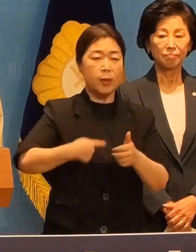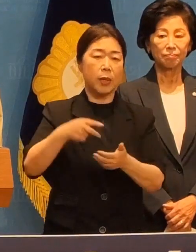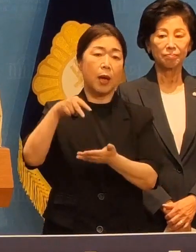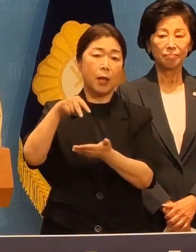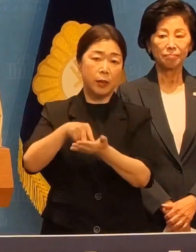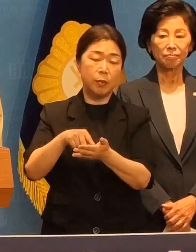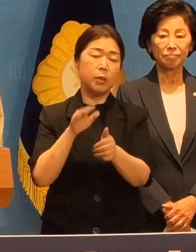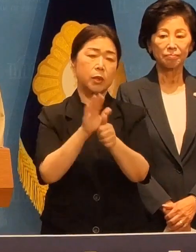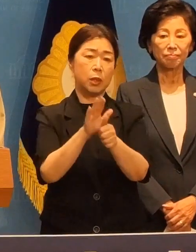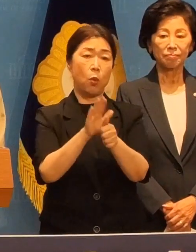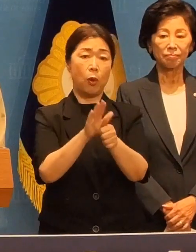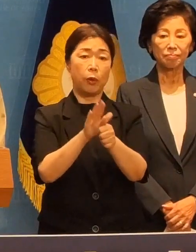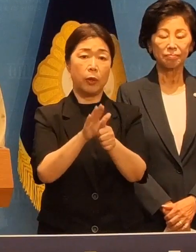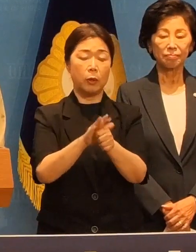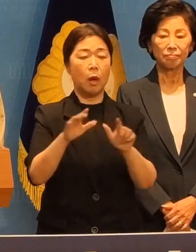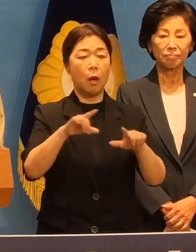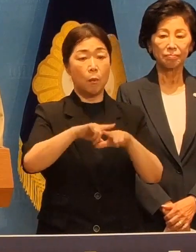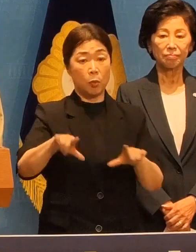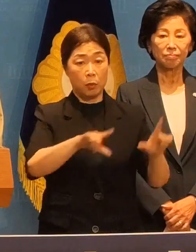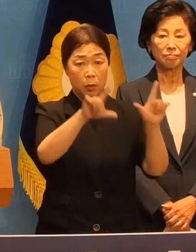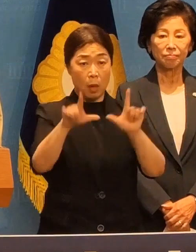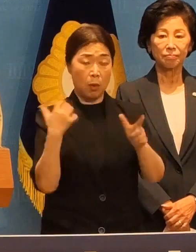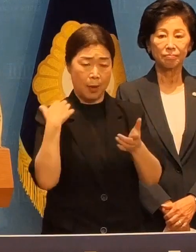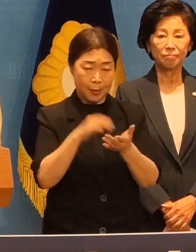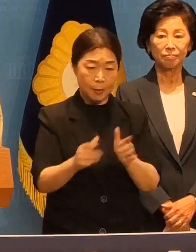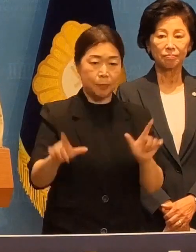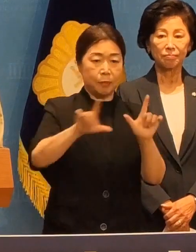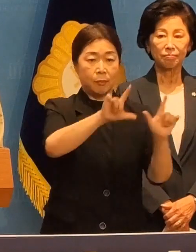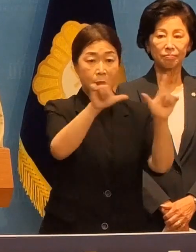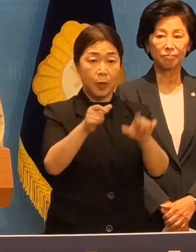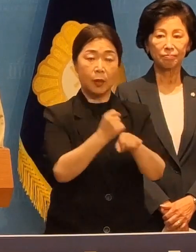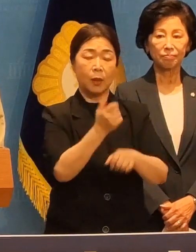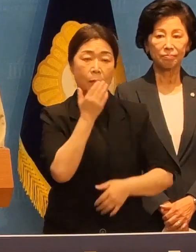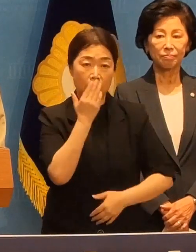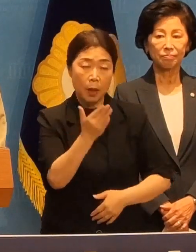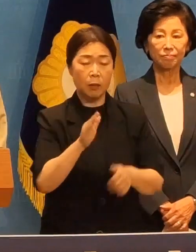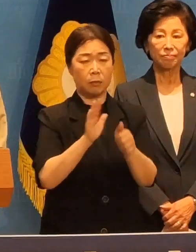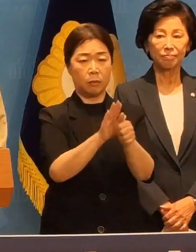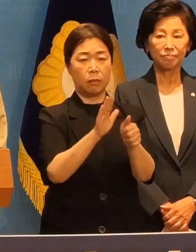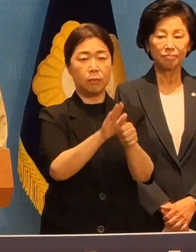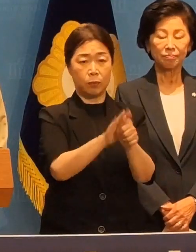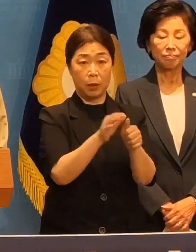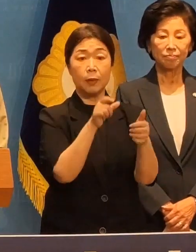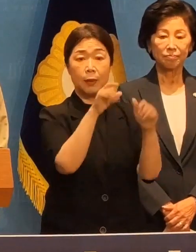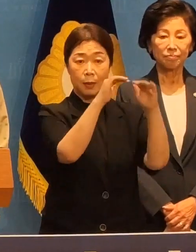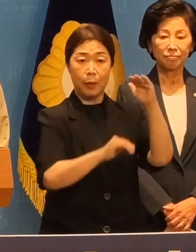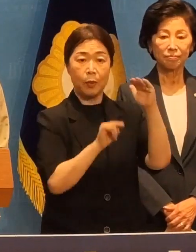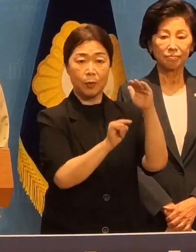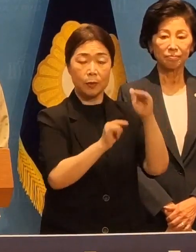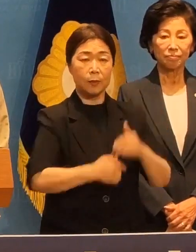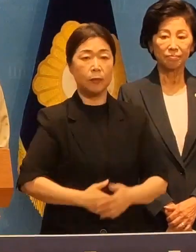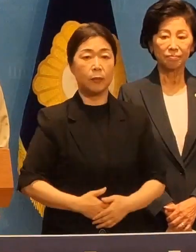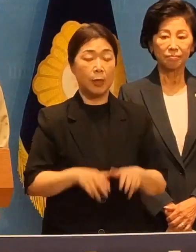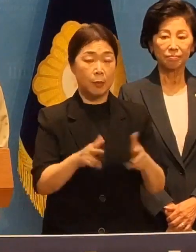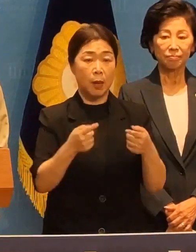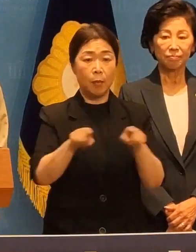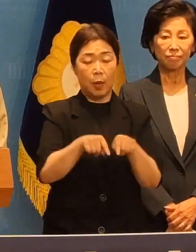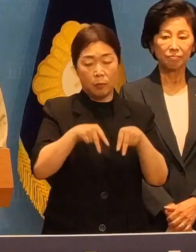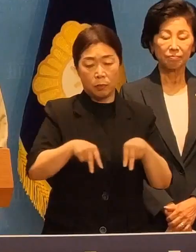자립생활 지원을 통해 일상 회복을 뒷받침하도록 했습니다. 이 자리에 함께